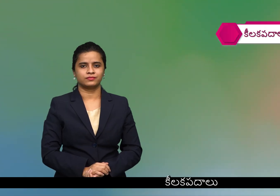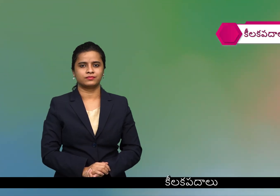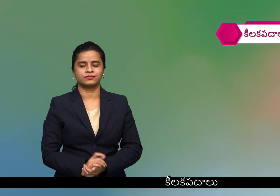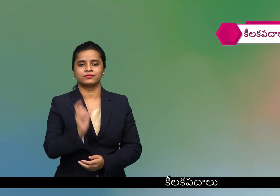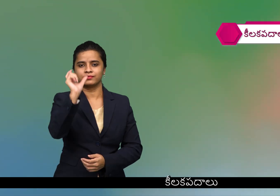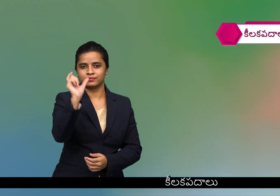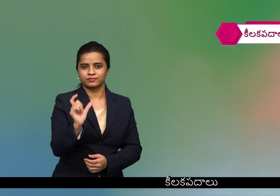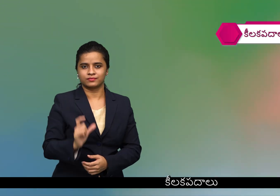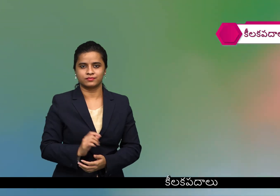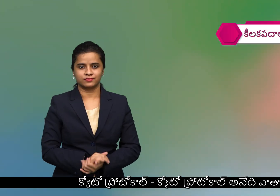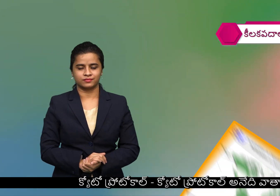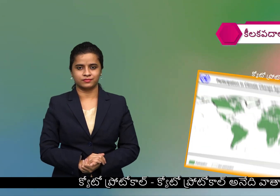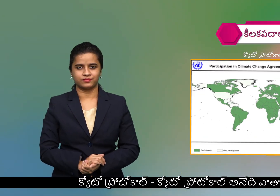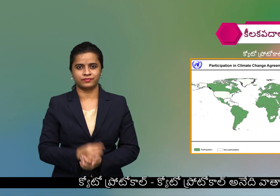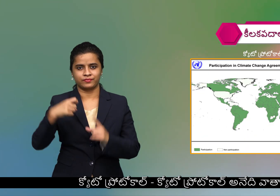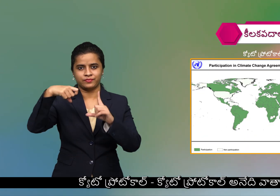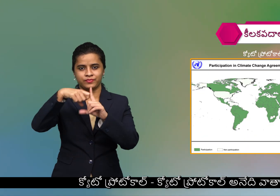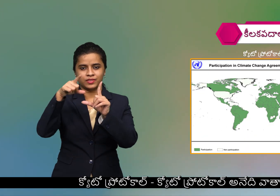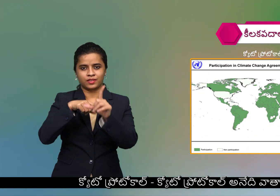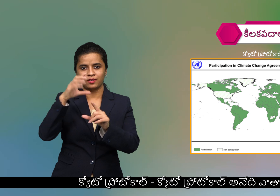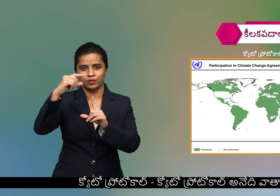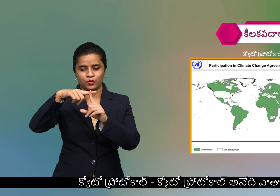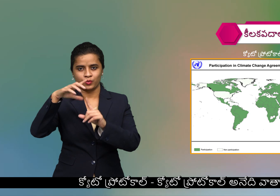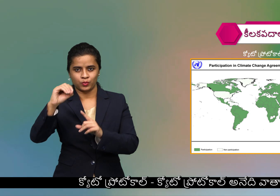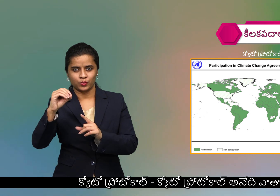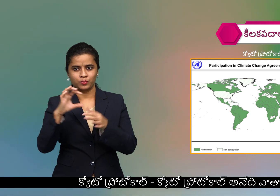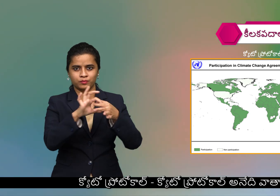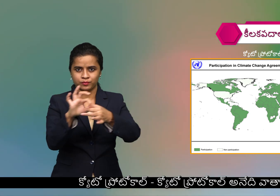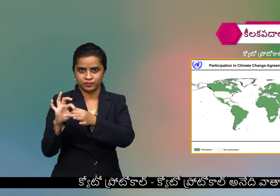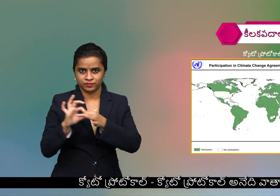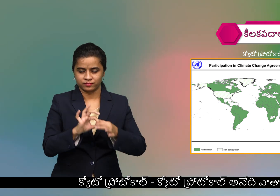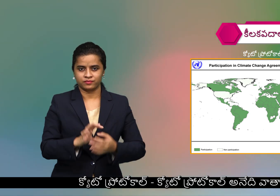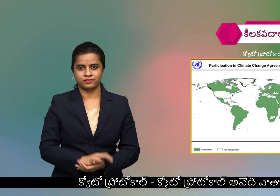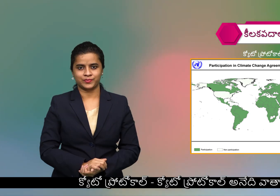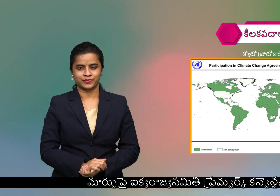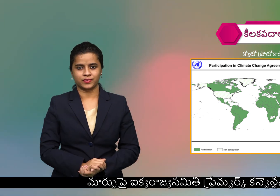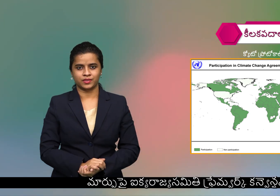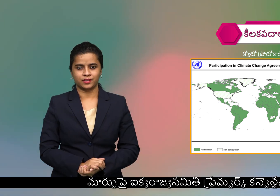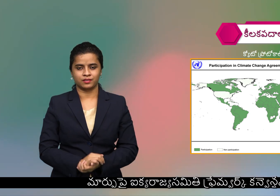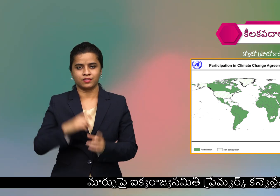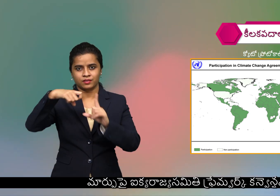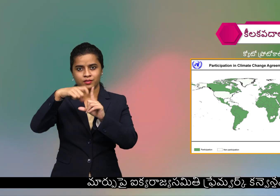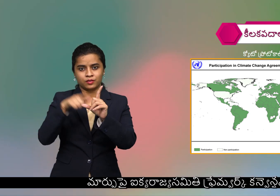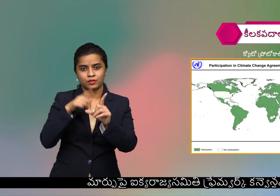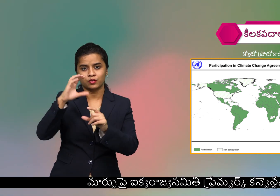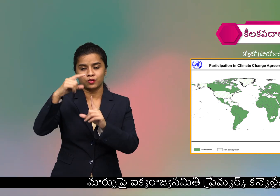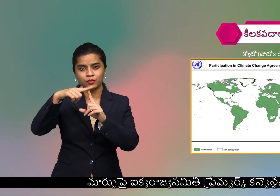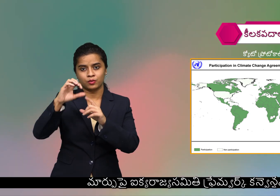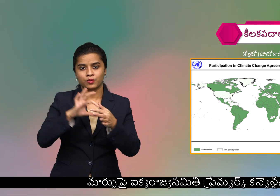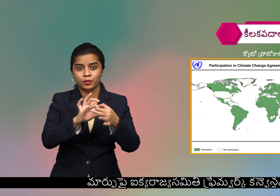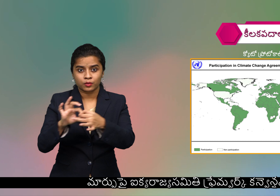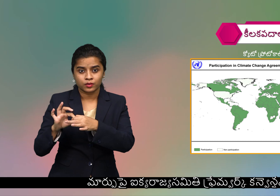కీలక పదాలు: క్యోటో ప్రోటోకాల్. క్యోటో ప్రోటోకాల్ అనేది వాతావరణ మార్పుపై